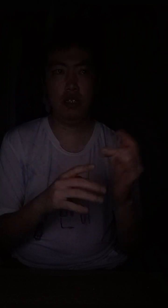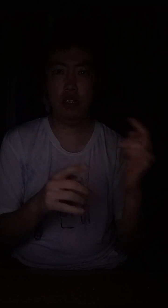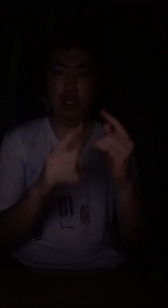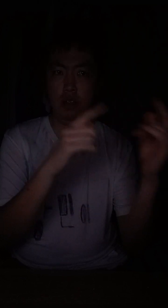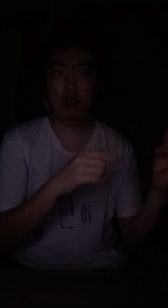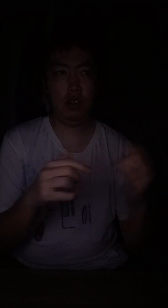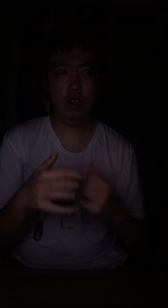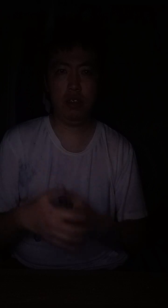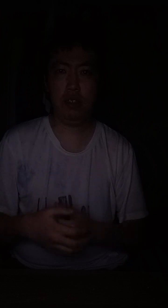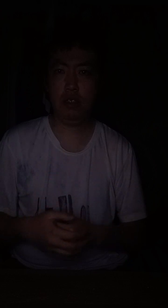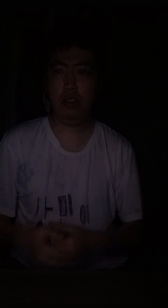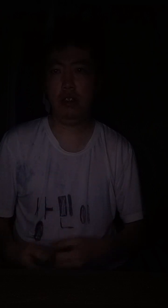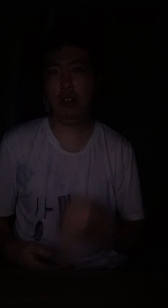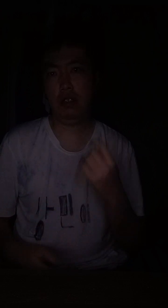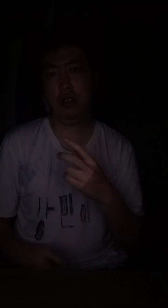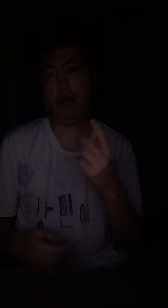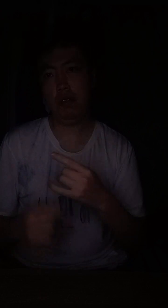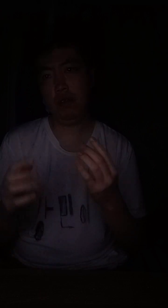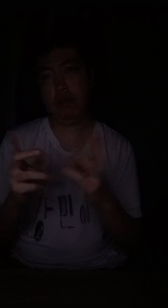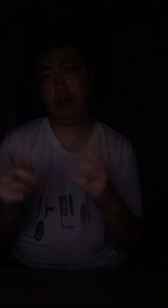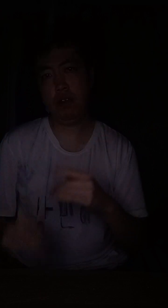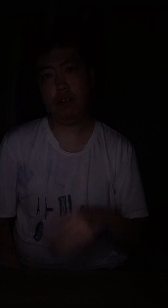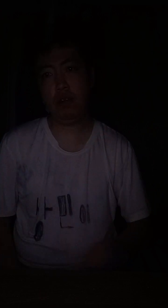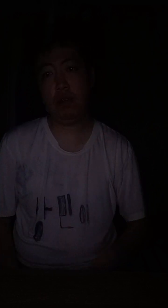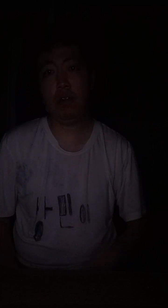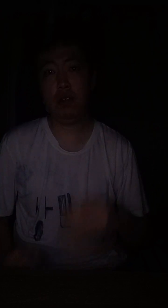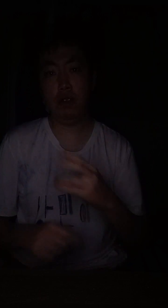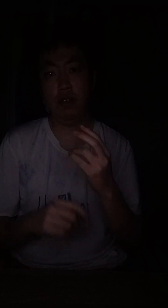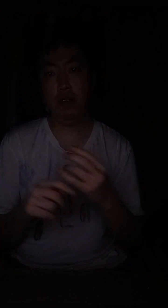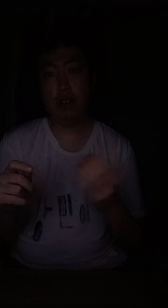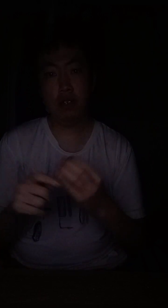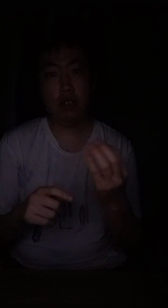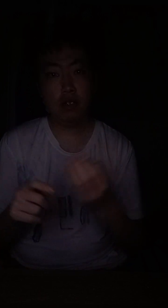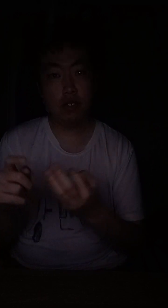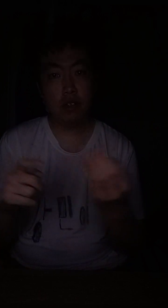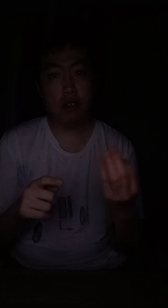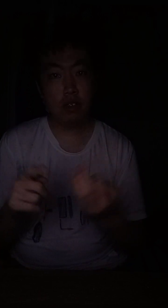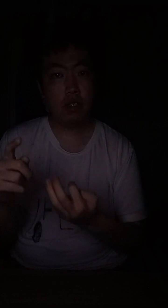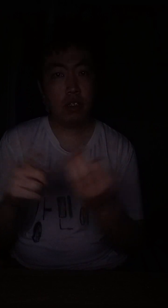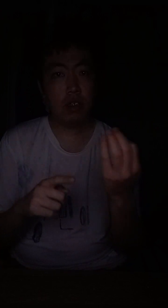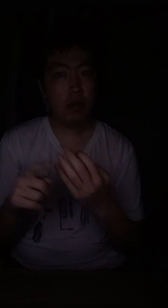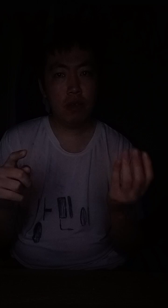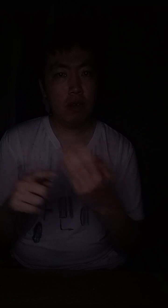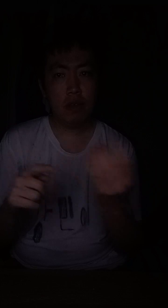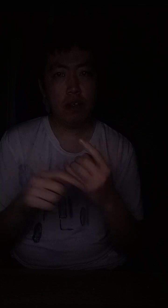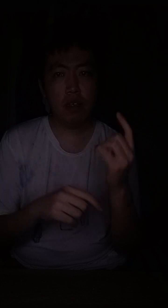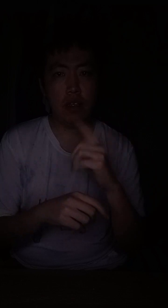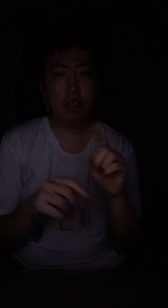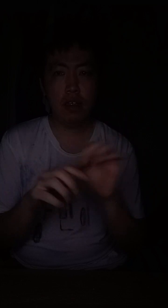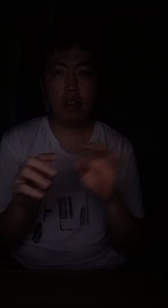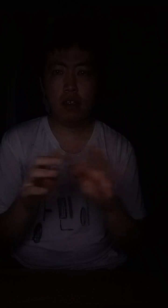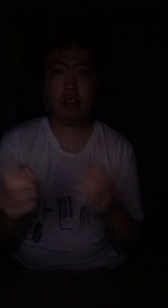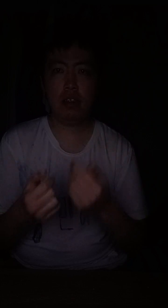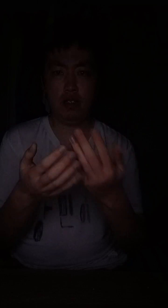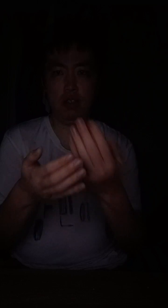임명됐습니다. 민주당은 KBS가 김건희 방송이라고 선포하는 것과 다르지 않다며 비판했습니다. 김태영 기자입니다.